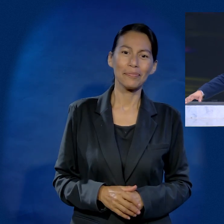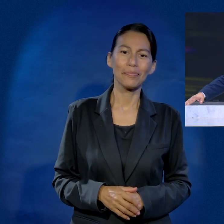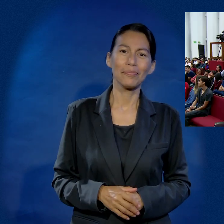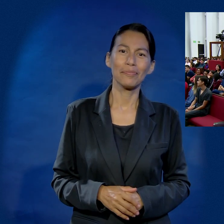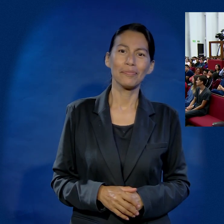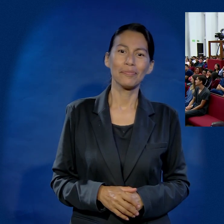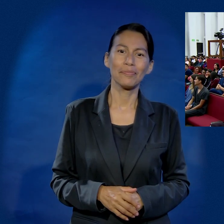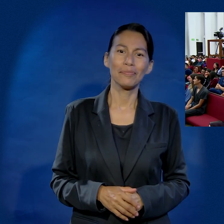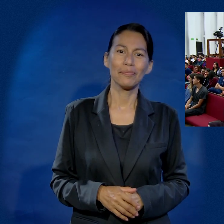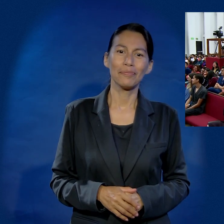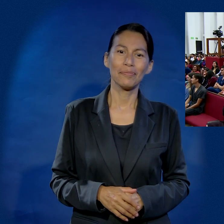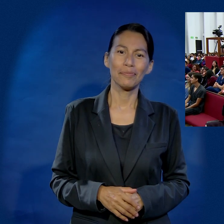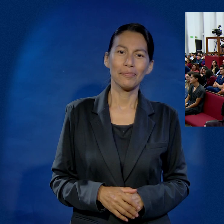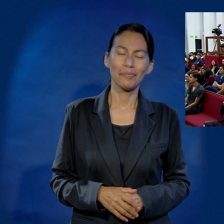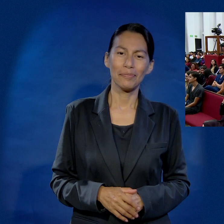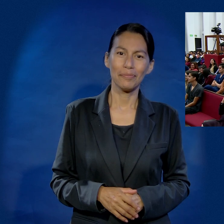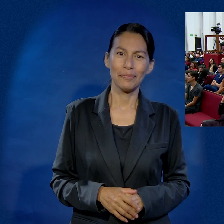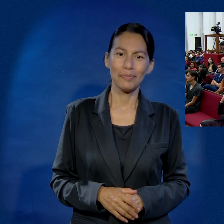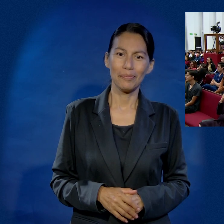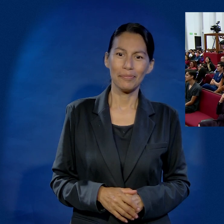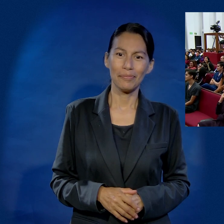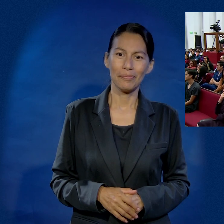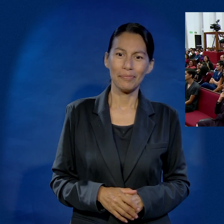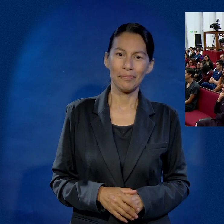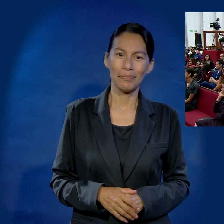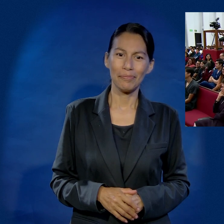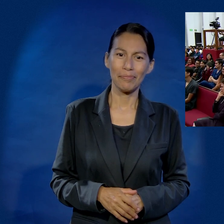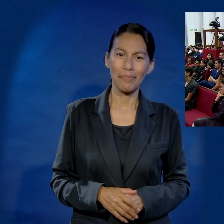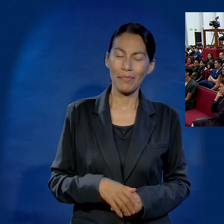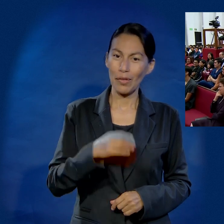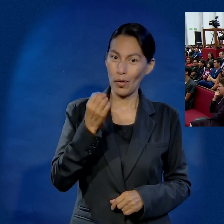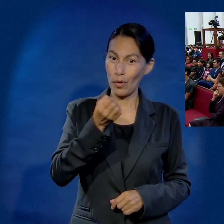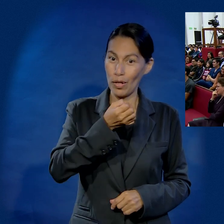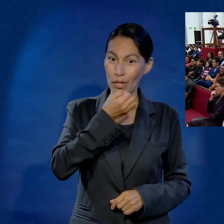Ven. Ven.